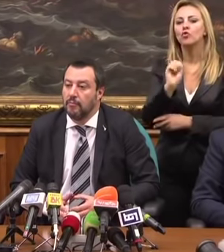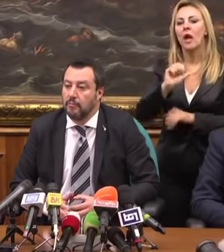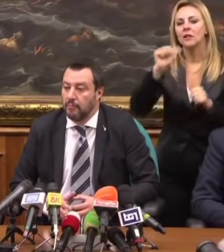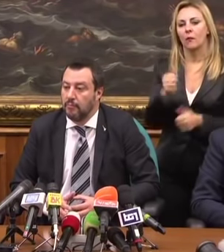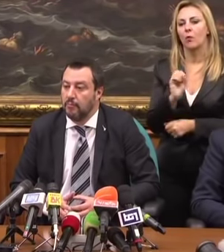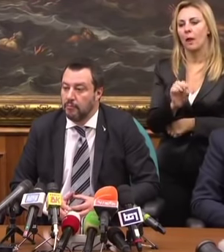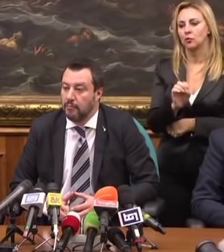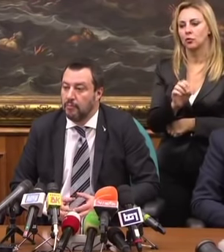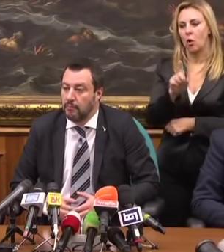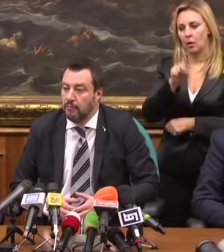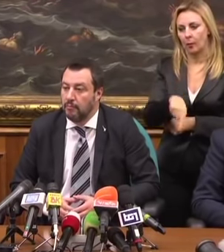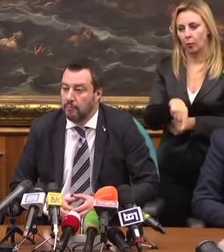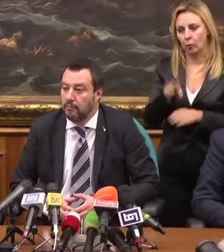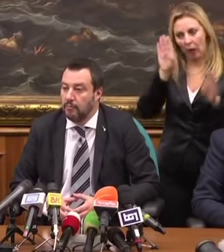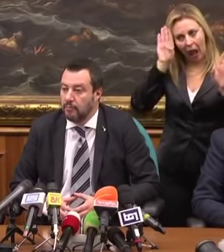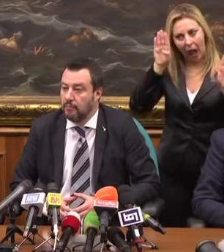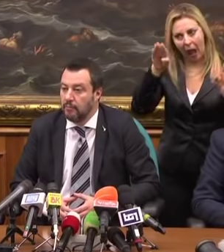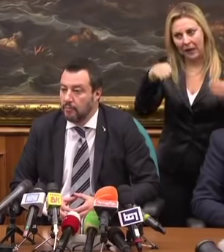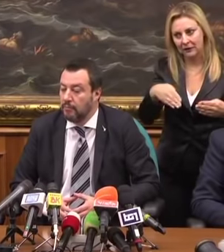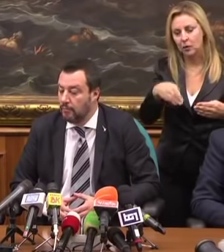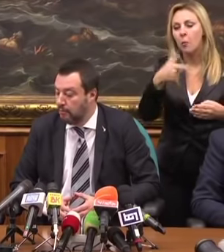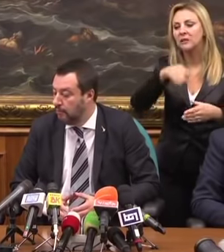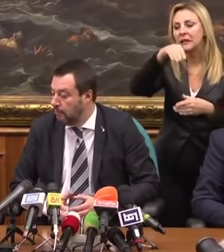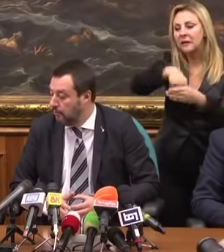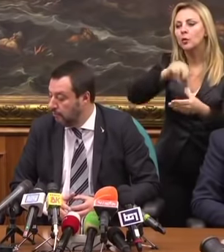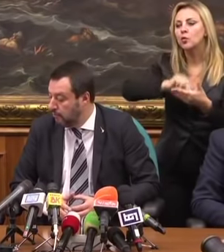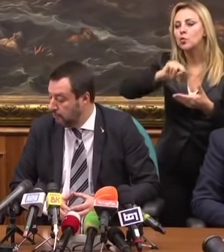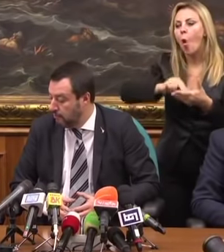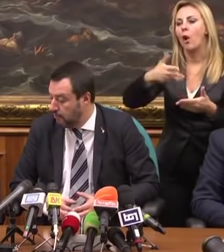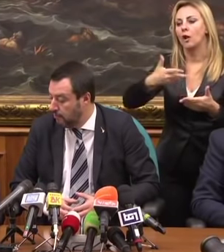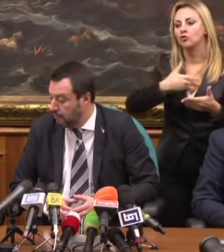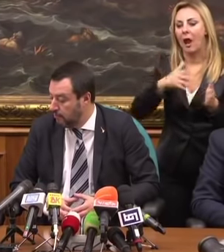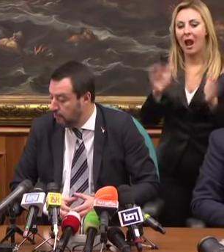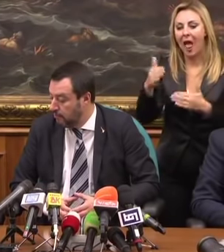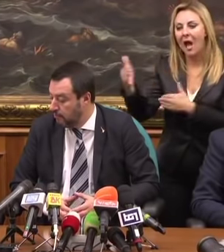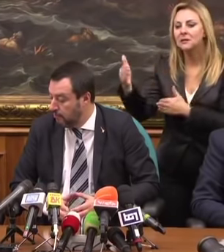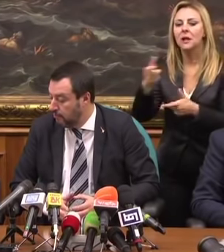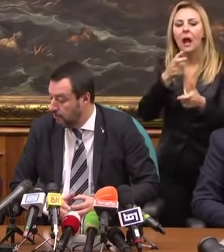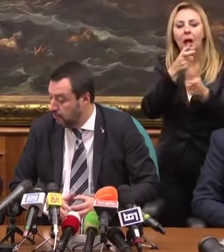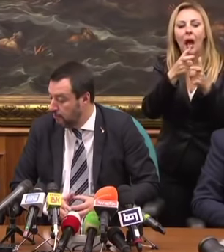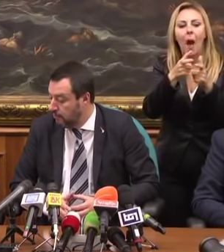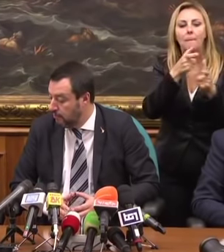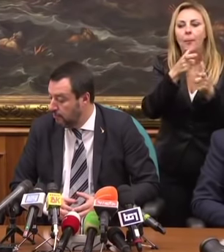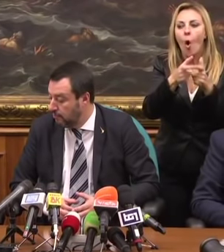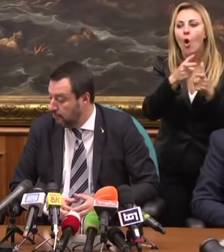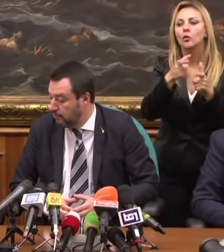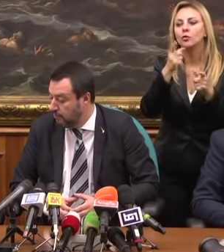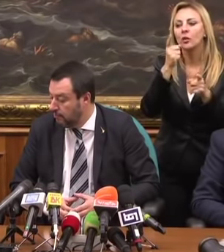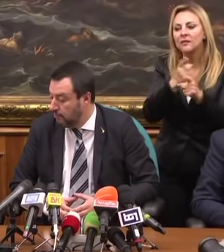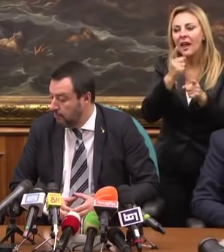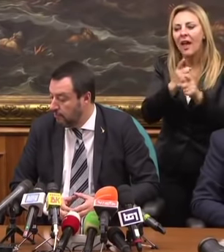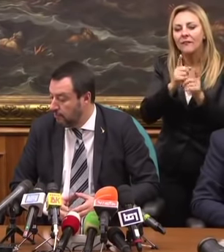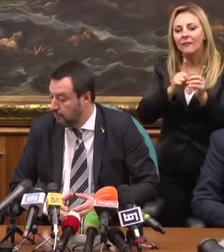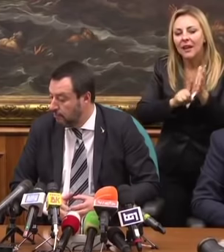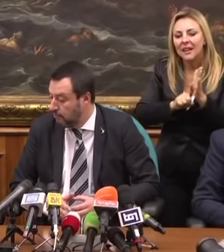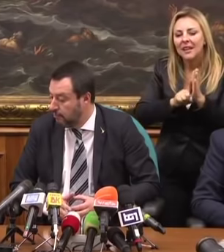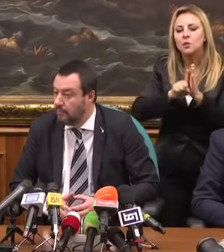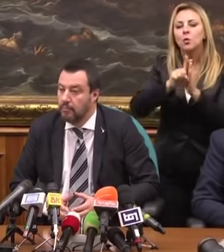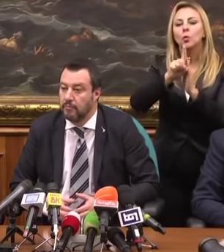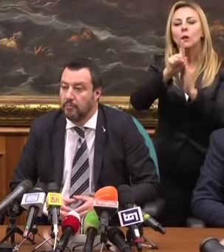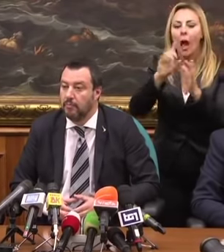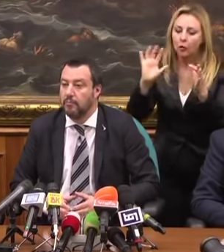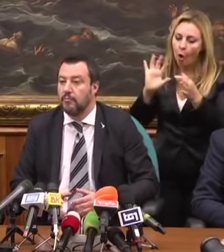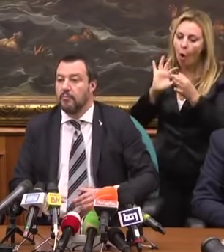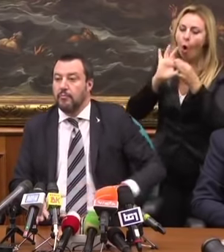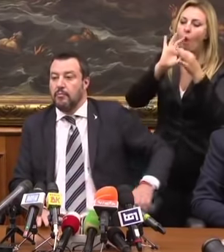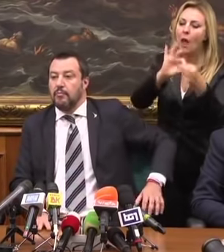docenti, proprio perché all'interno delle scuole e delle classi ci sia poi un rapporto che esca e si leghi